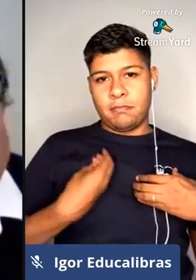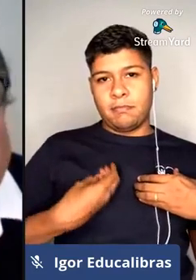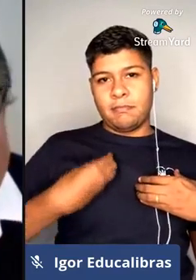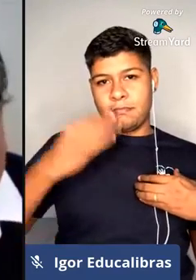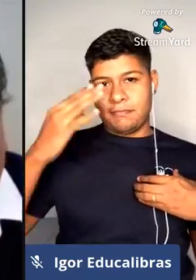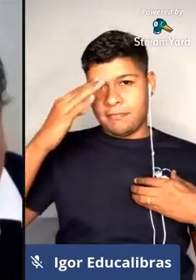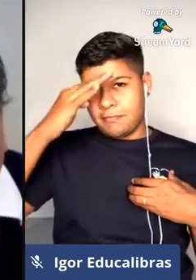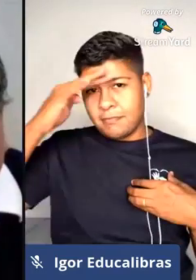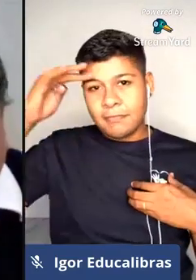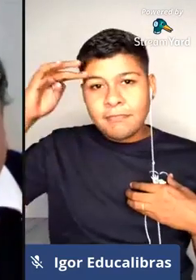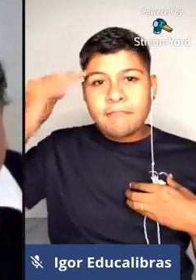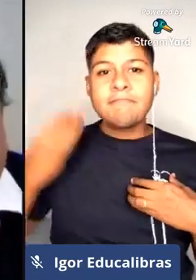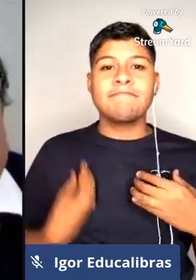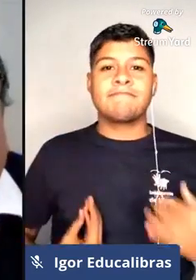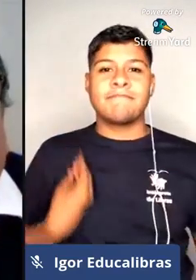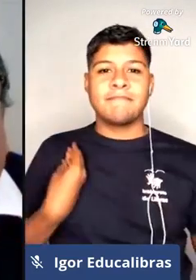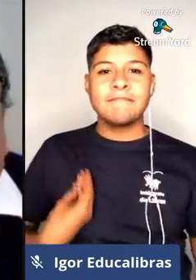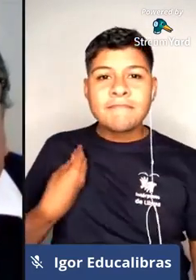topetinho.